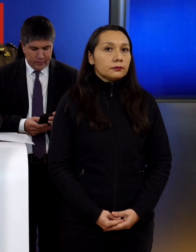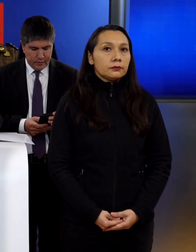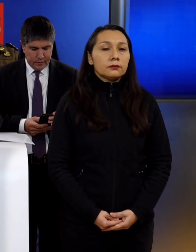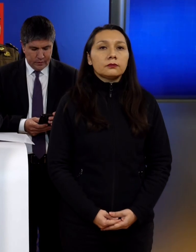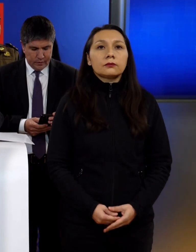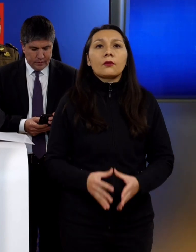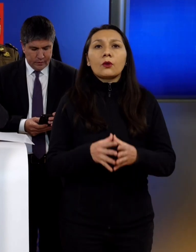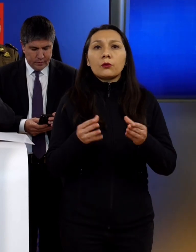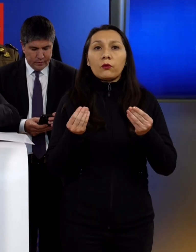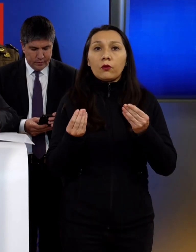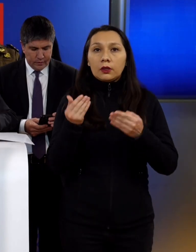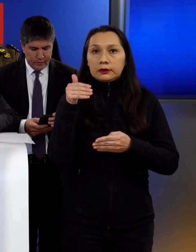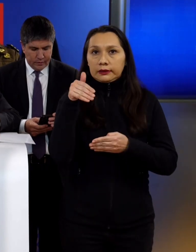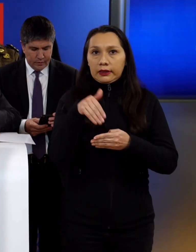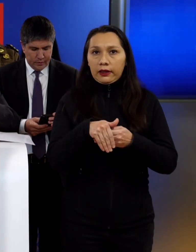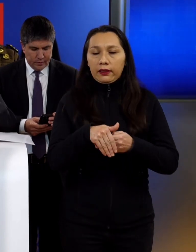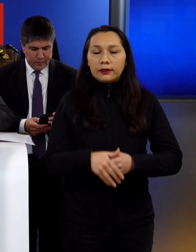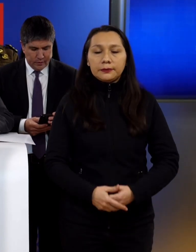Muy bien, buenas tardes.